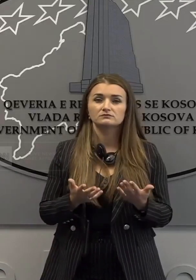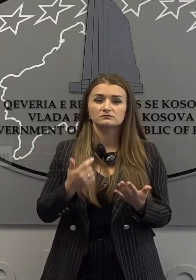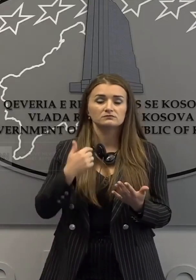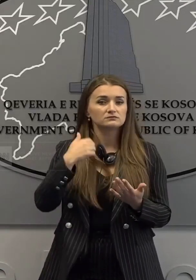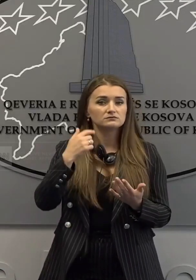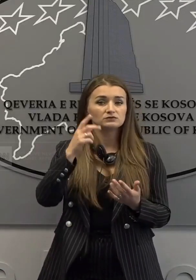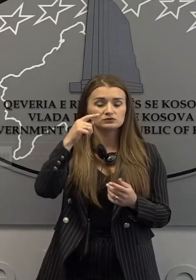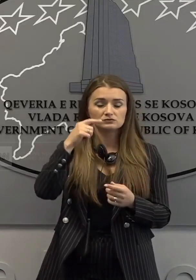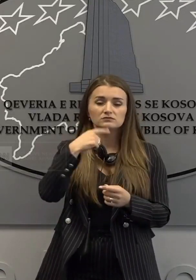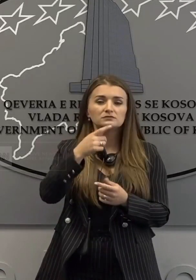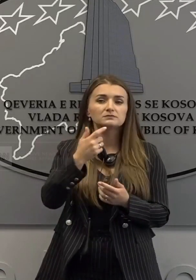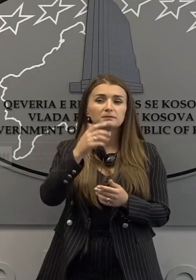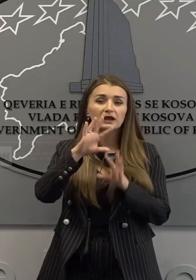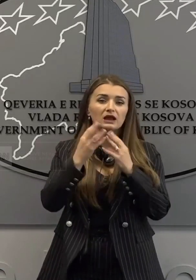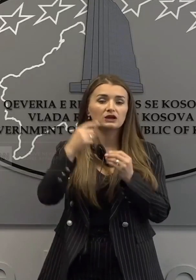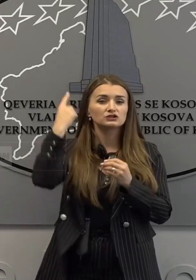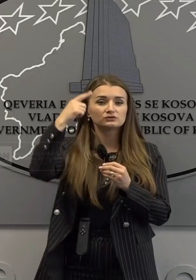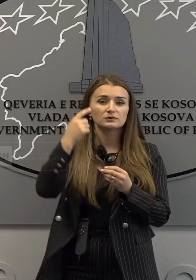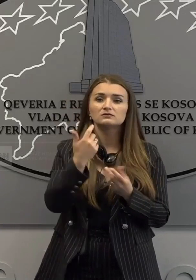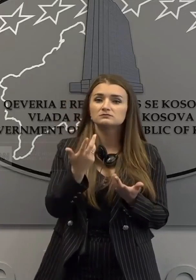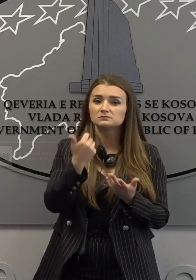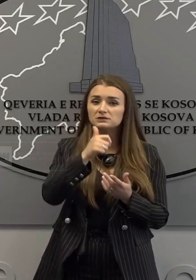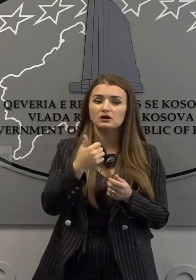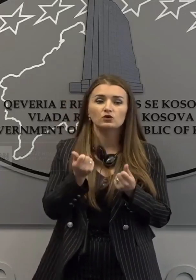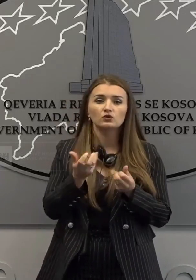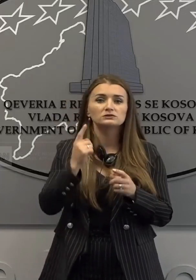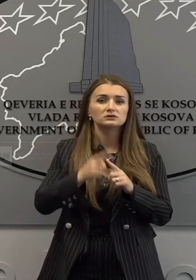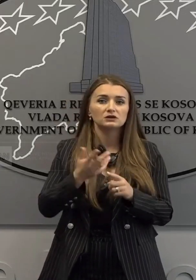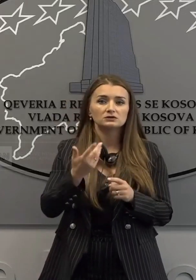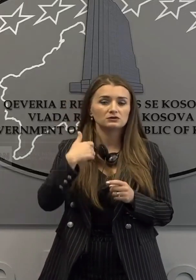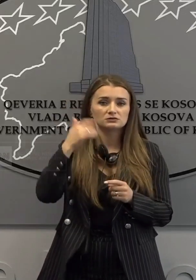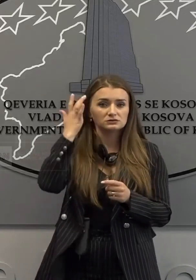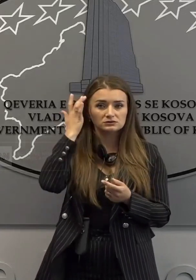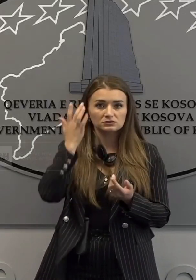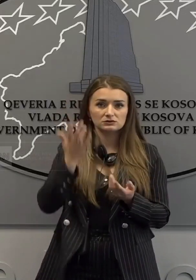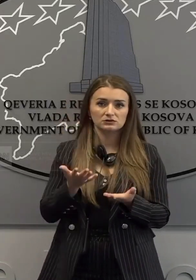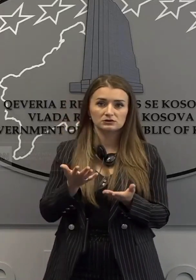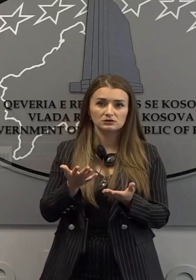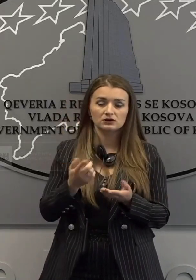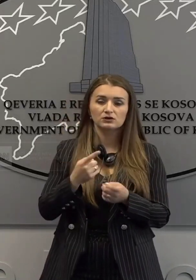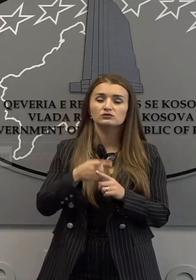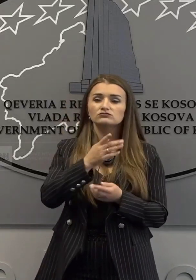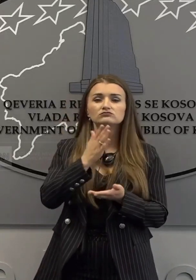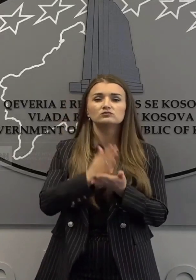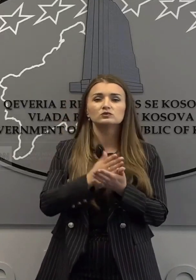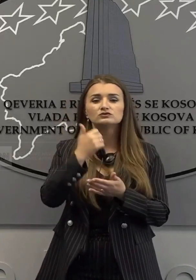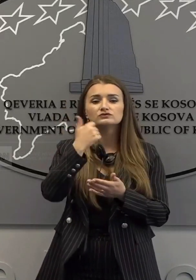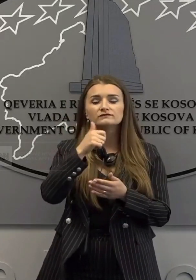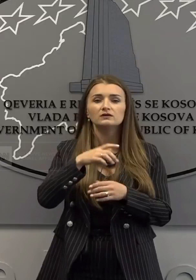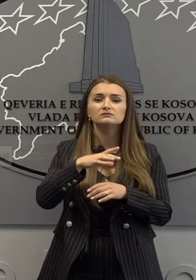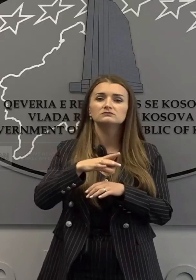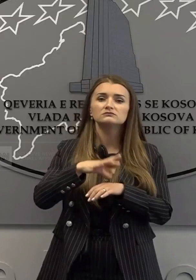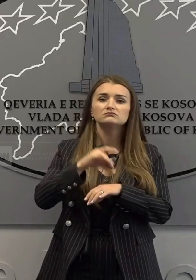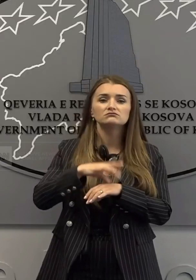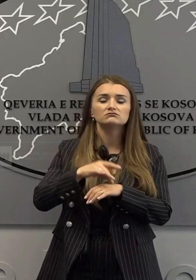e dim sa prej tyre janë duke u mbajtur në burg e me çfarë akuzash nëse ka